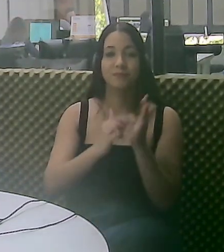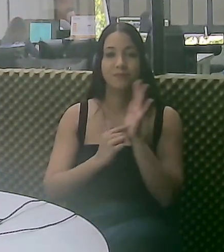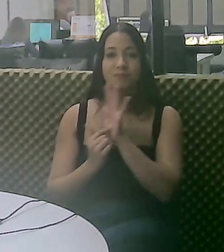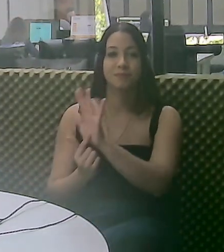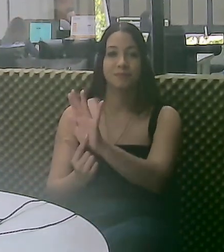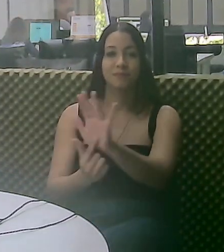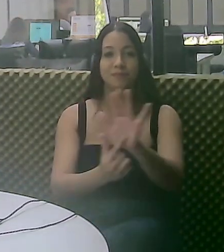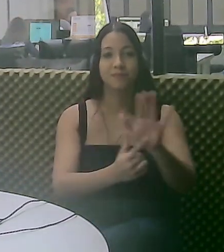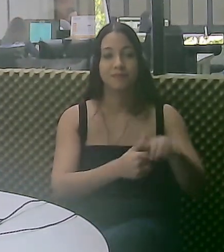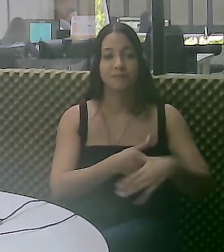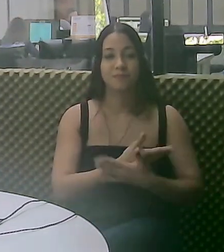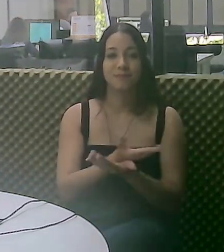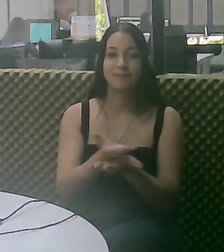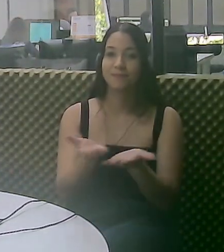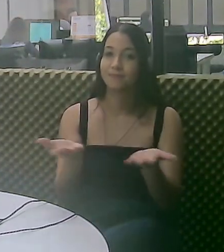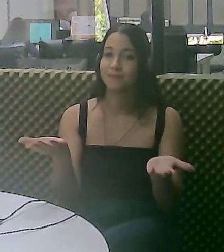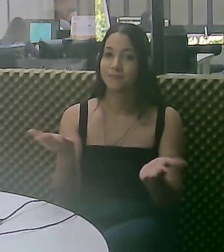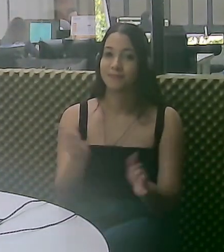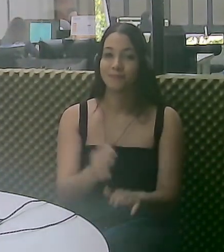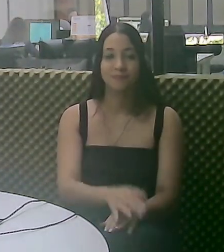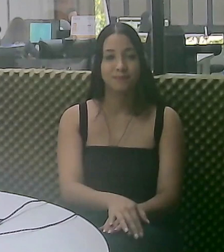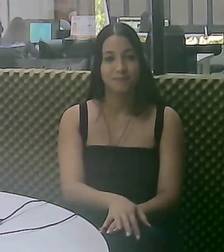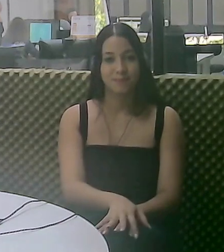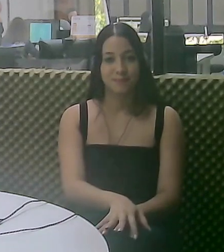Uberlândia no ar pra você.